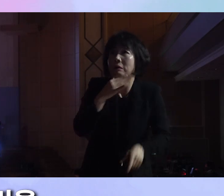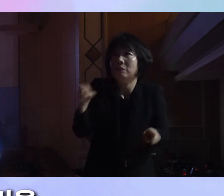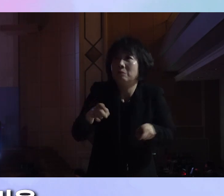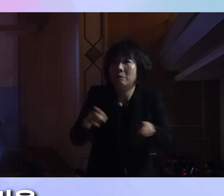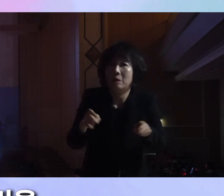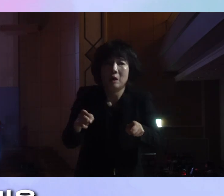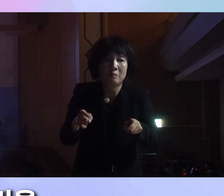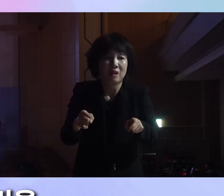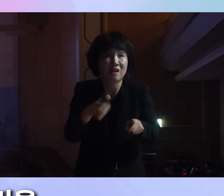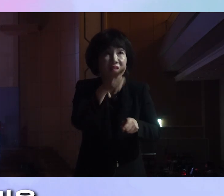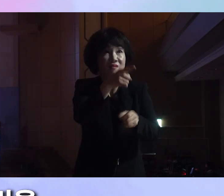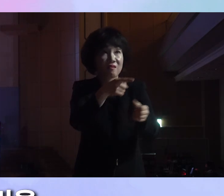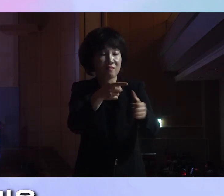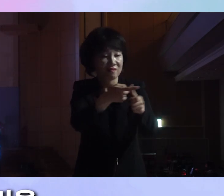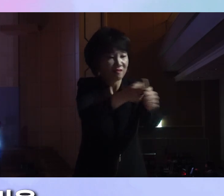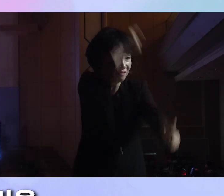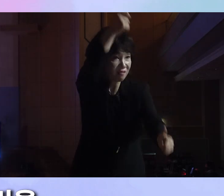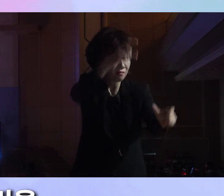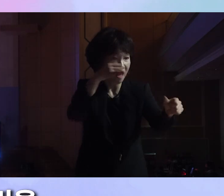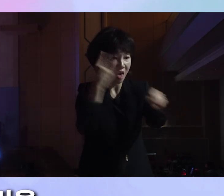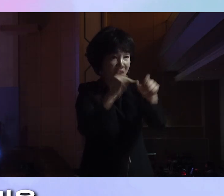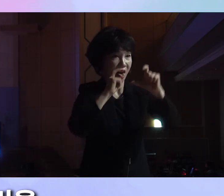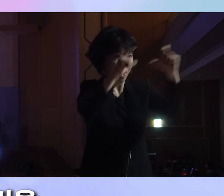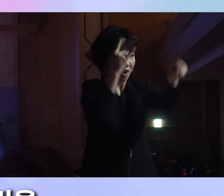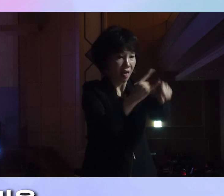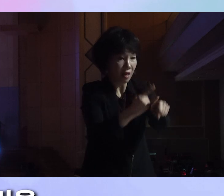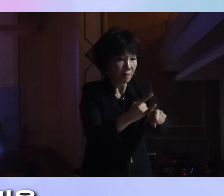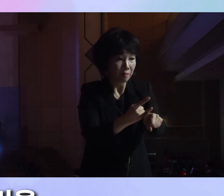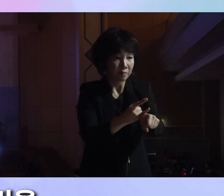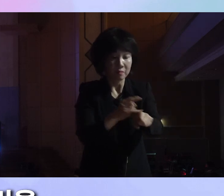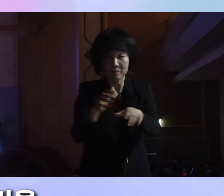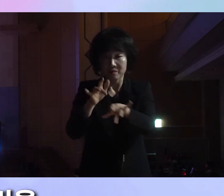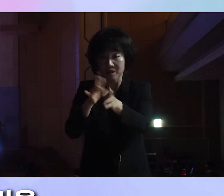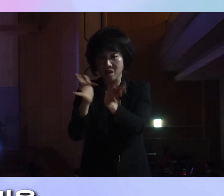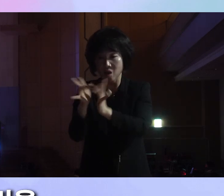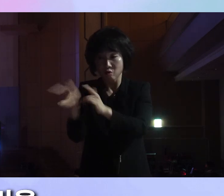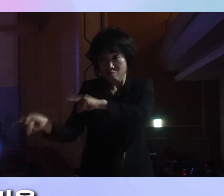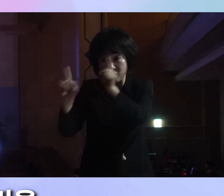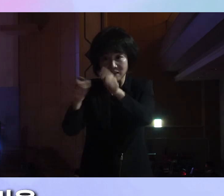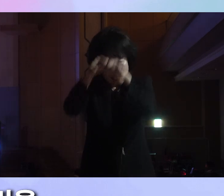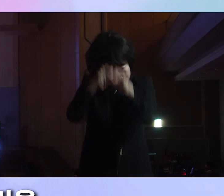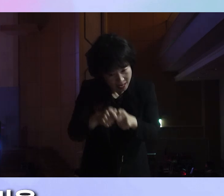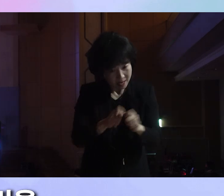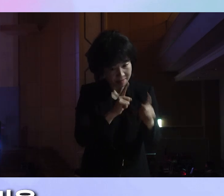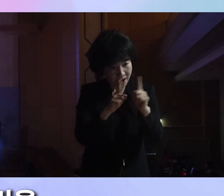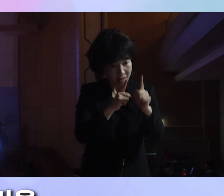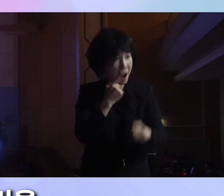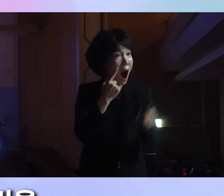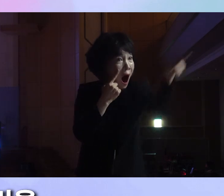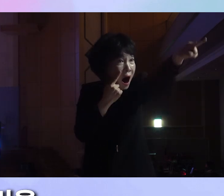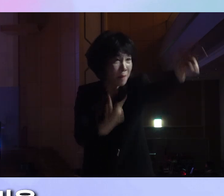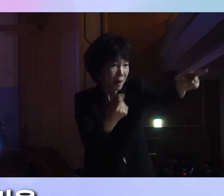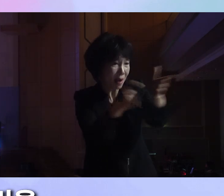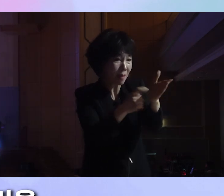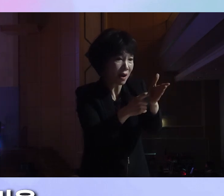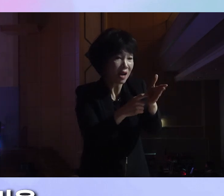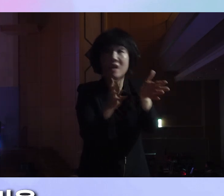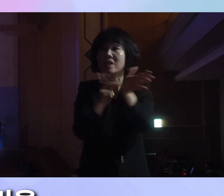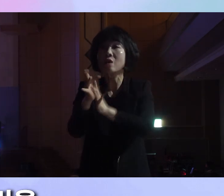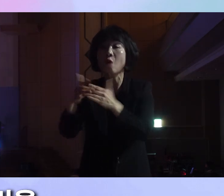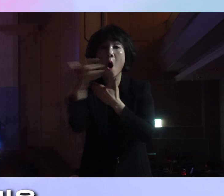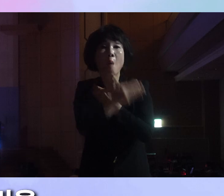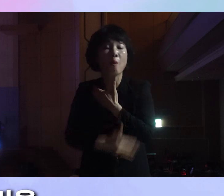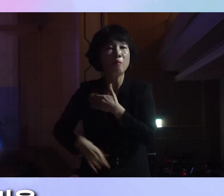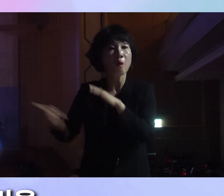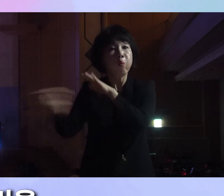있지. 자, 그날 있었던 일을 사실대로 말해. 어서! 예수 시신에 대체